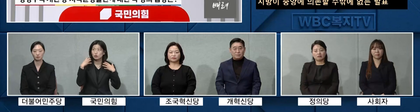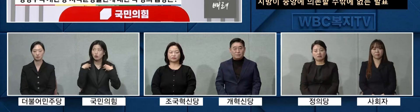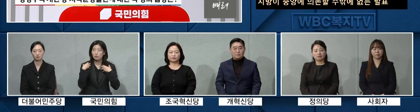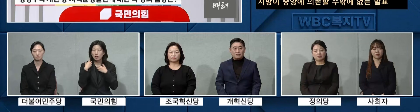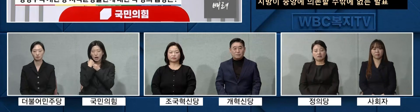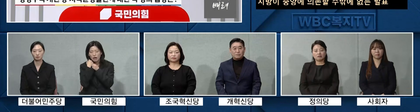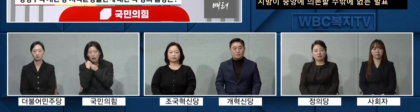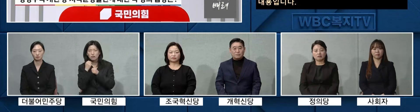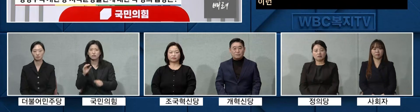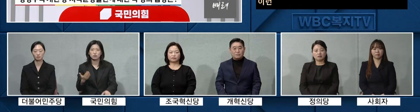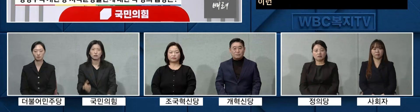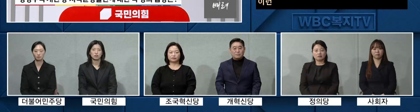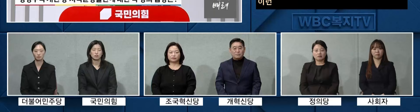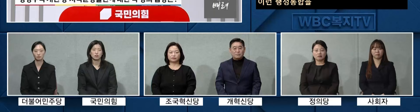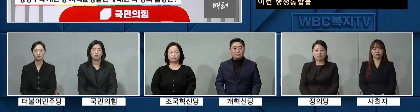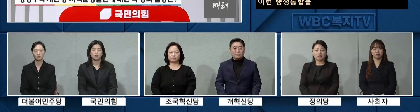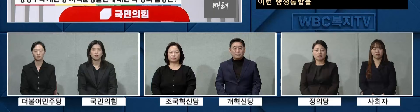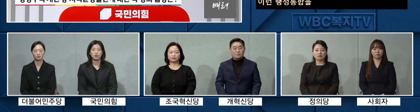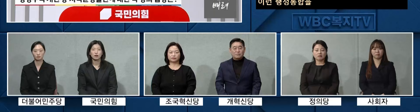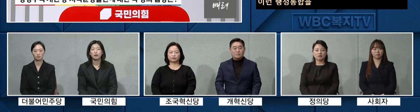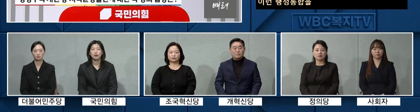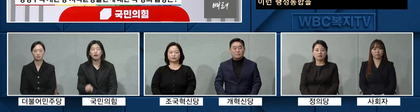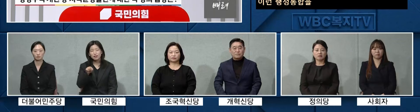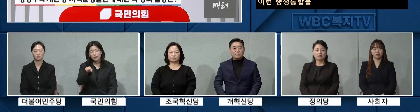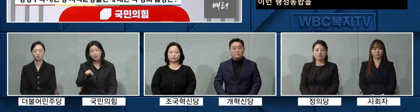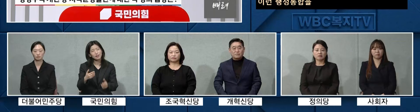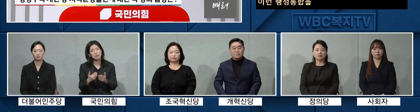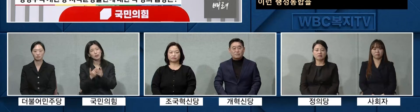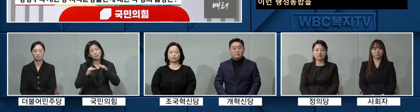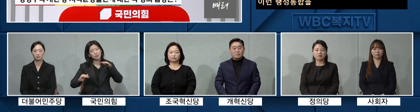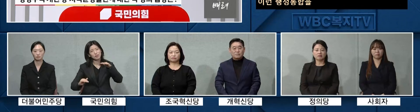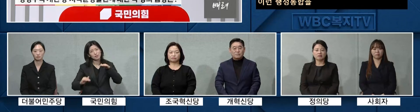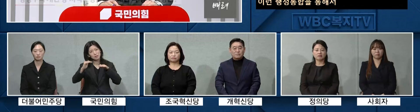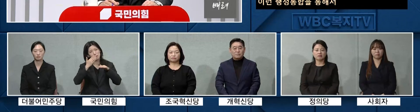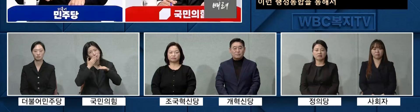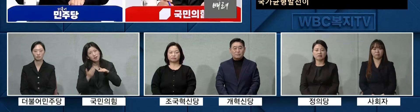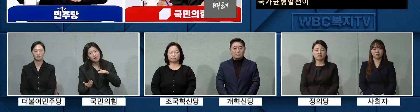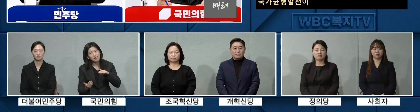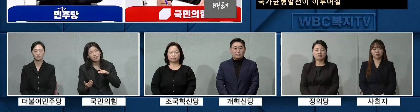통해서 실질적으로 국가 균형 발전이 이루어질 수 있다고 봅니까?